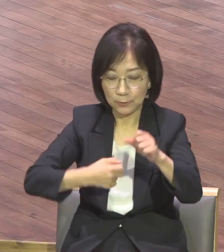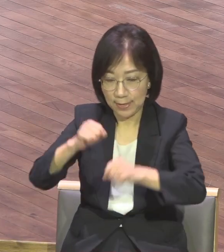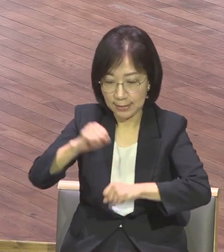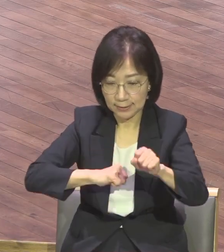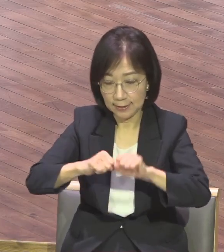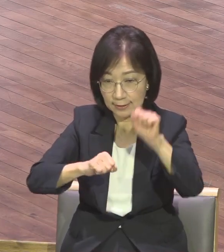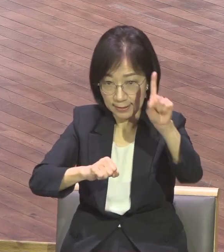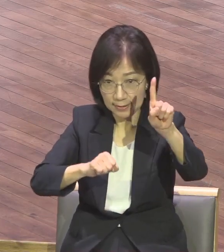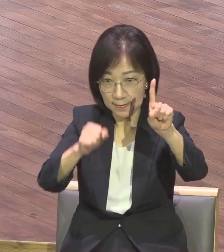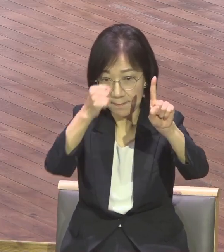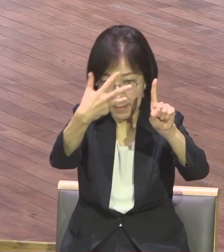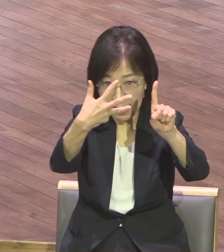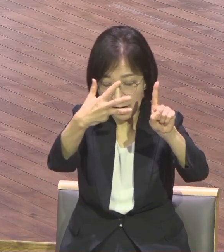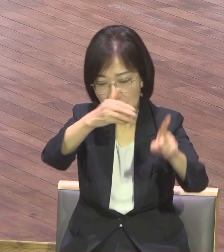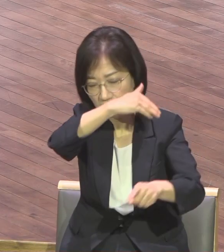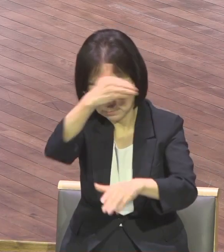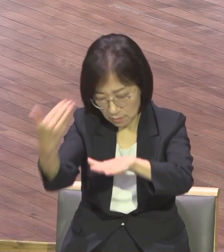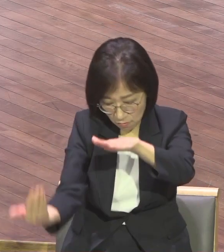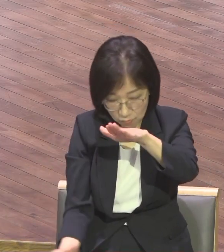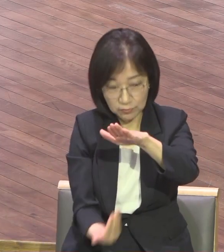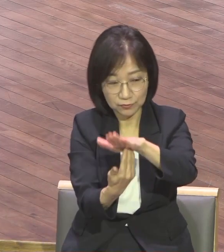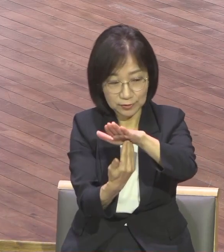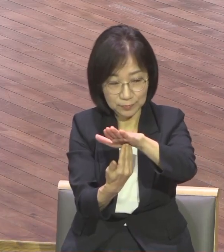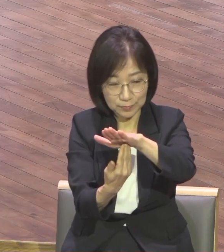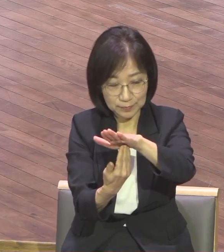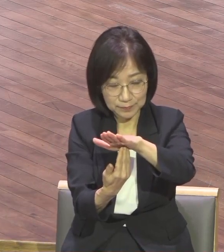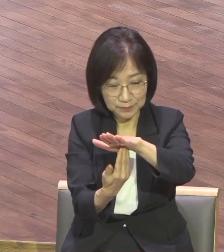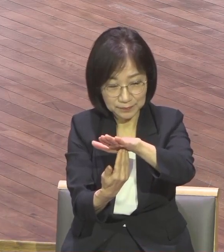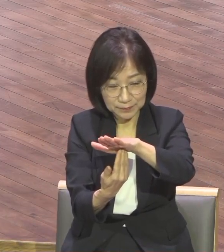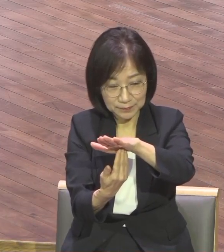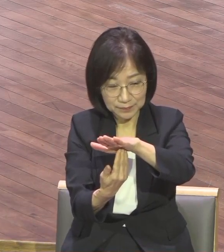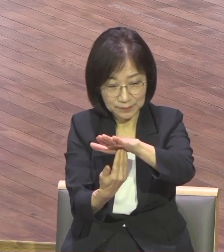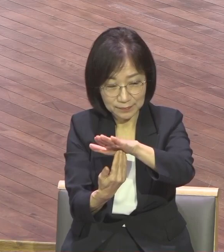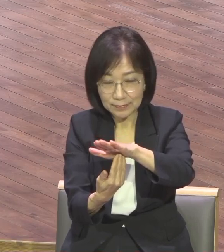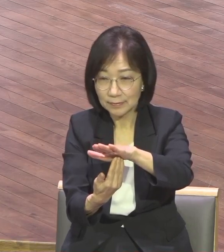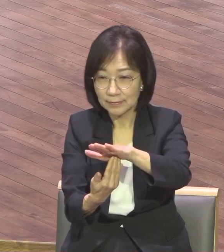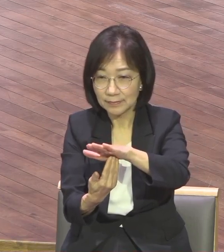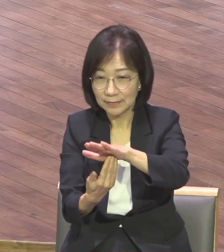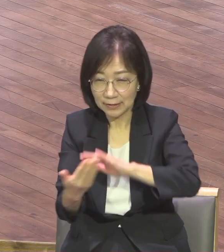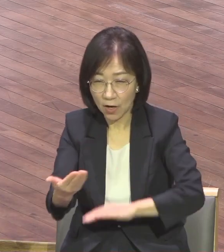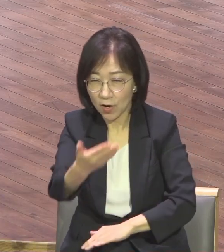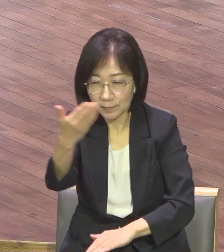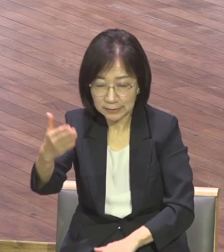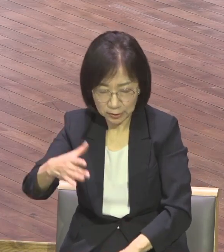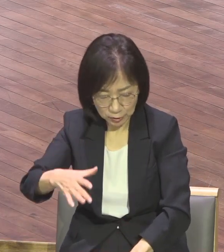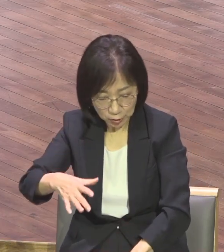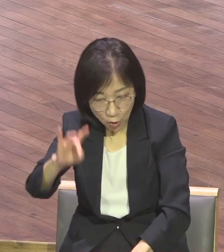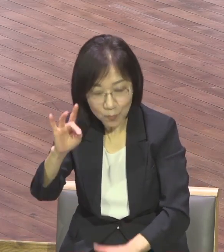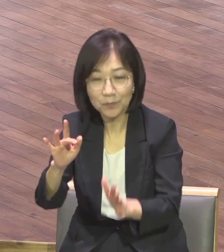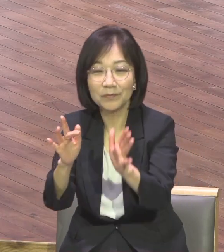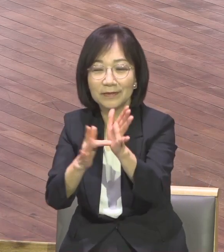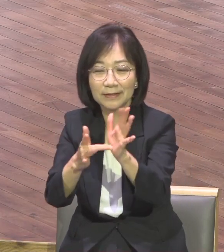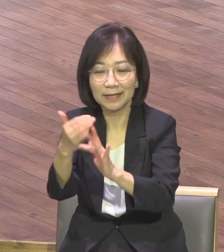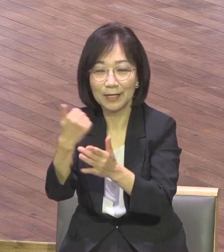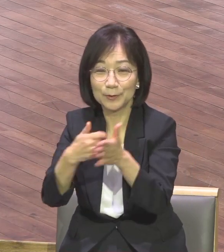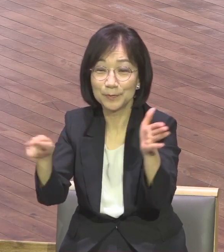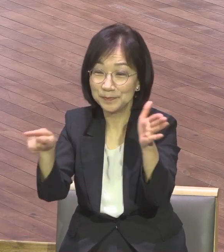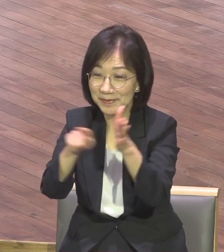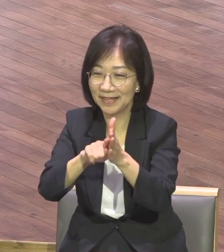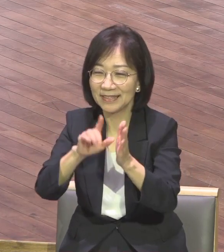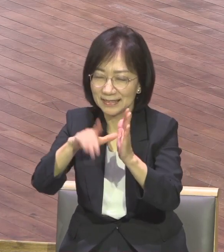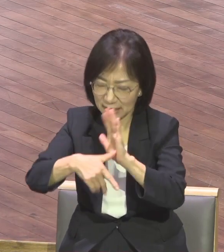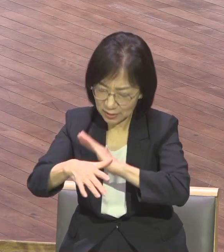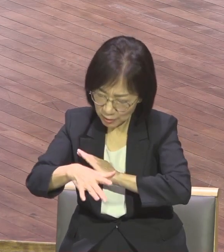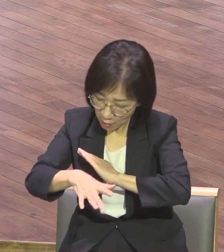있도록 영계의 모든 성도들은 이 말씀을 초심으로 돌아갔어. 내가 교회